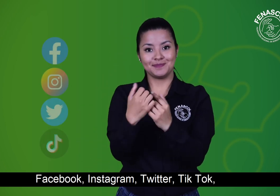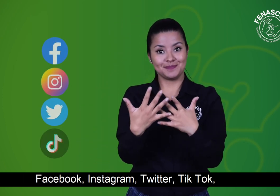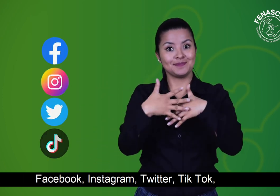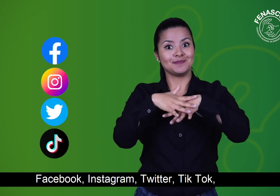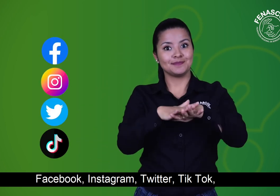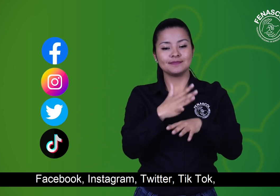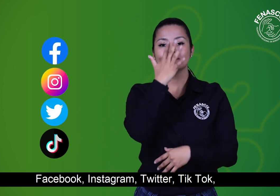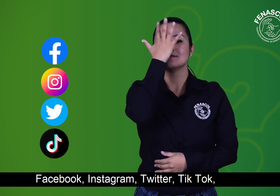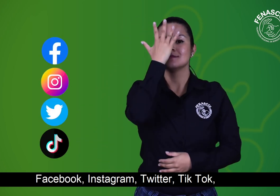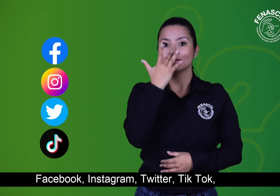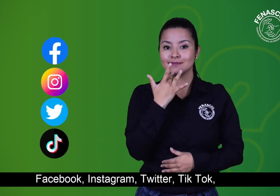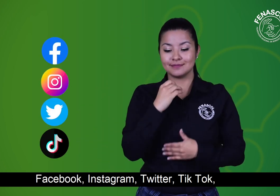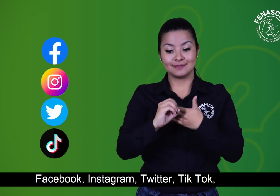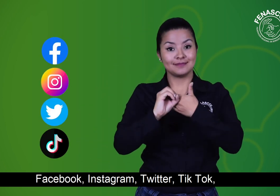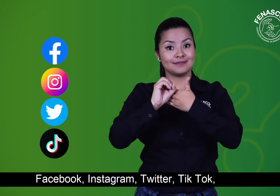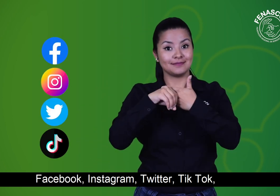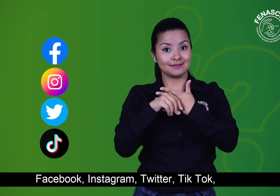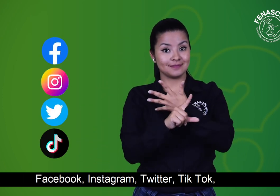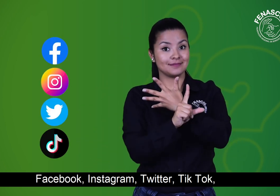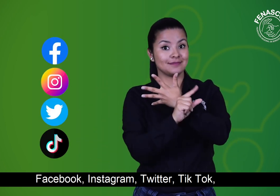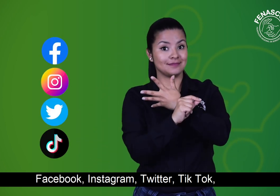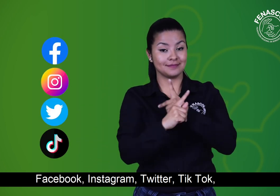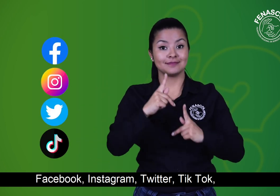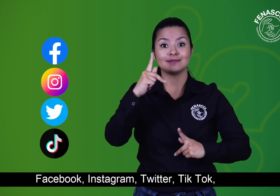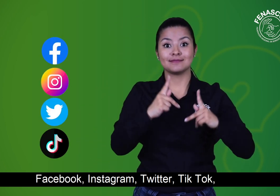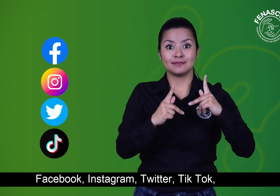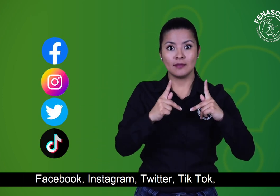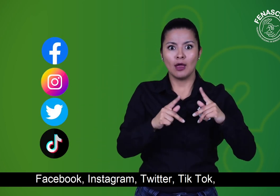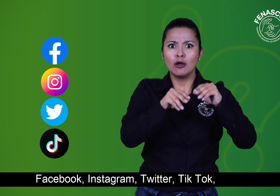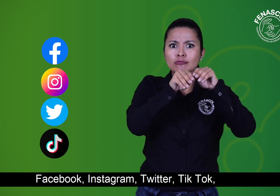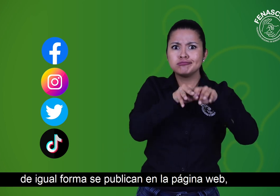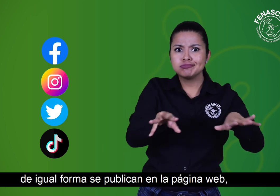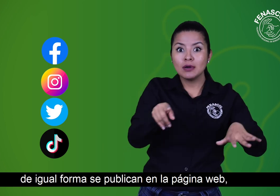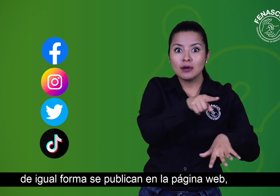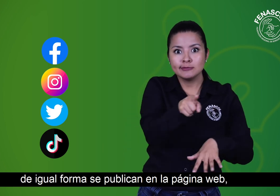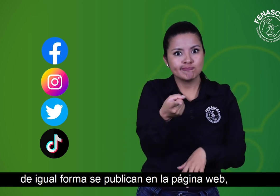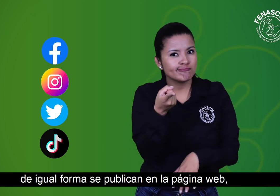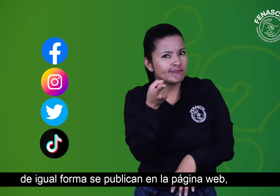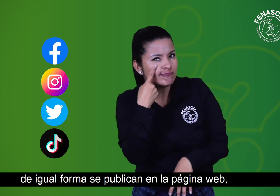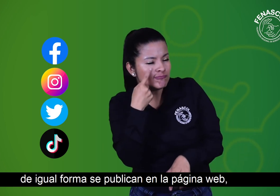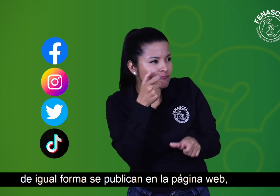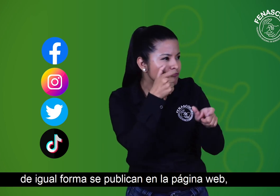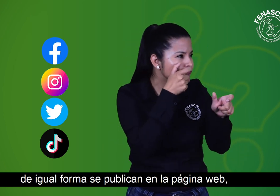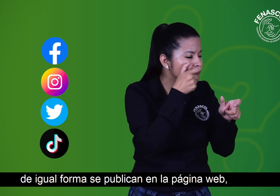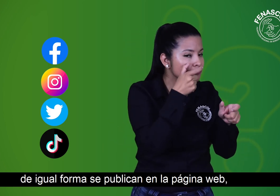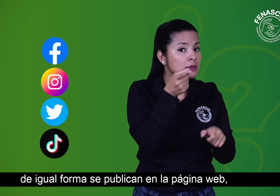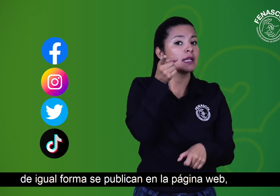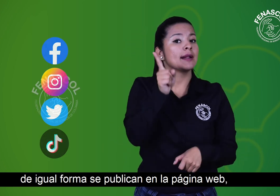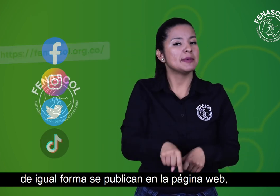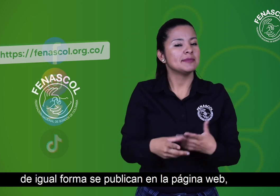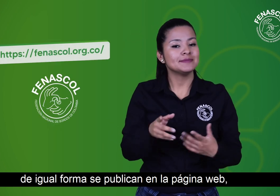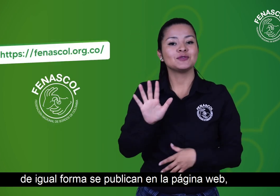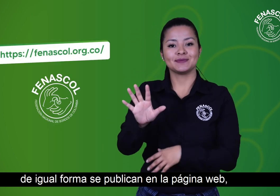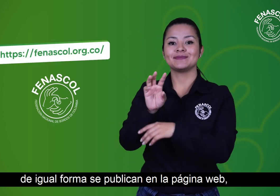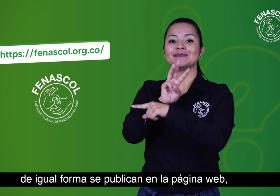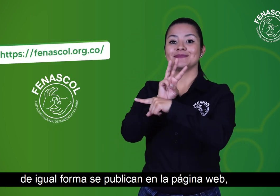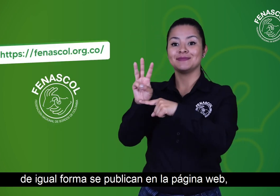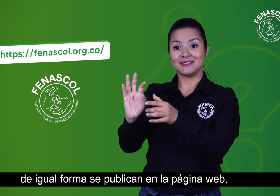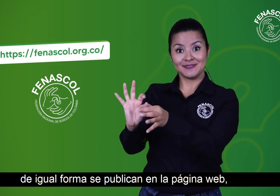Instagram, Twitter, TikTok. De igual forma, se publican en la página web,